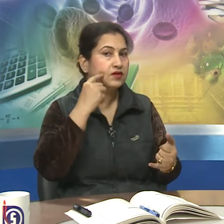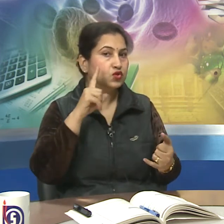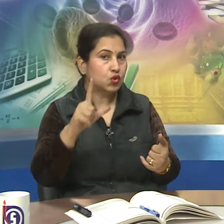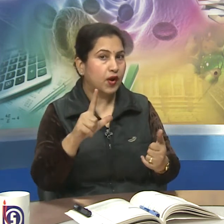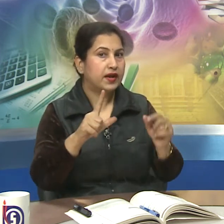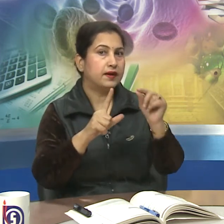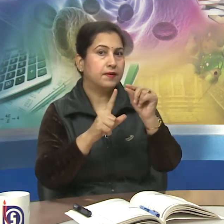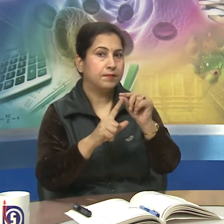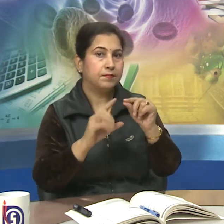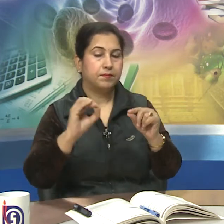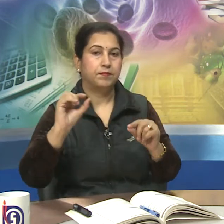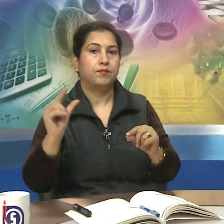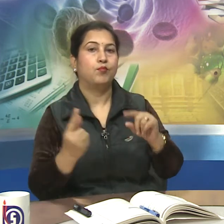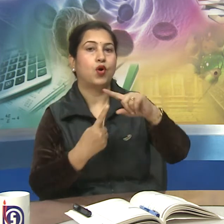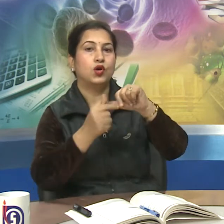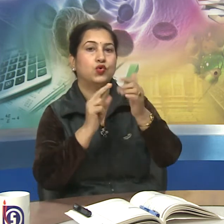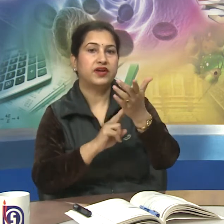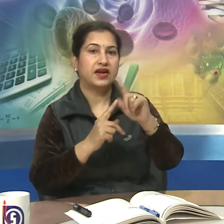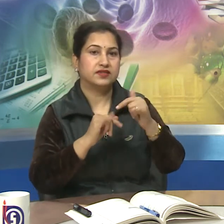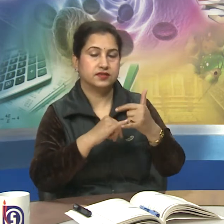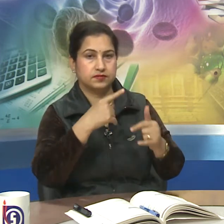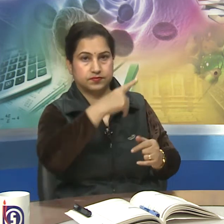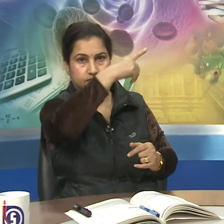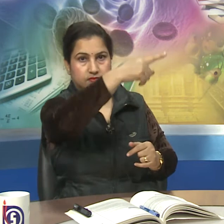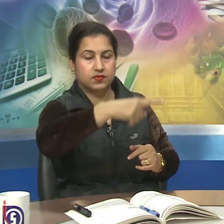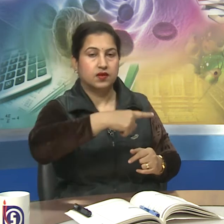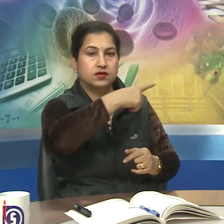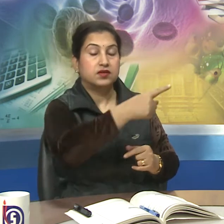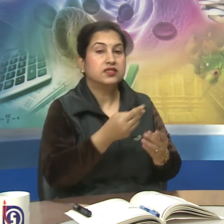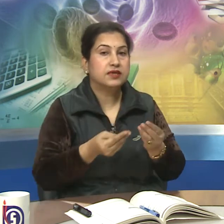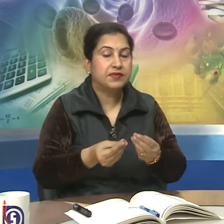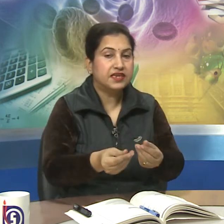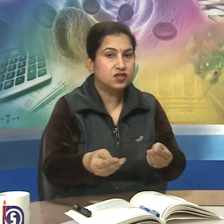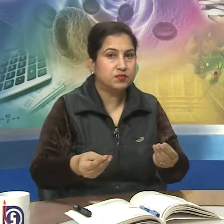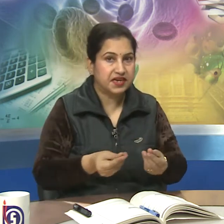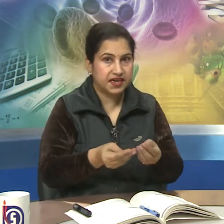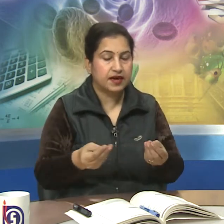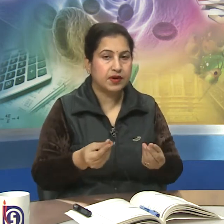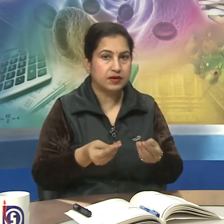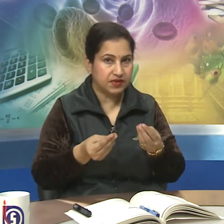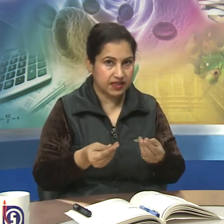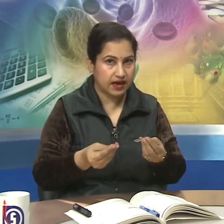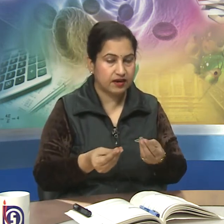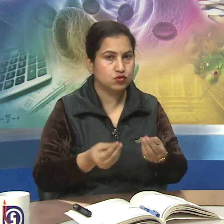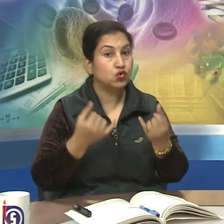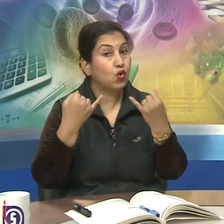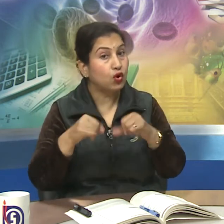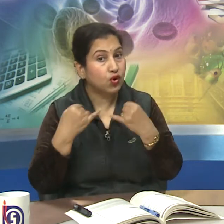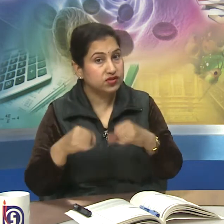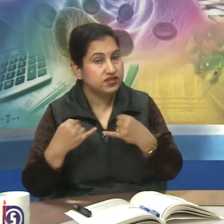500 ऑयल कि बॉलीवुड टाइम्स कि इस जमीन के जो मिट्टी है हमारे मृदा है उसको कौन-कौन सी